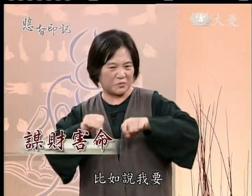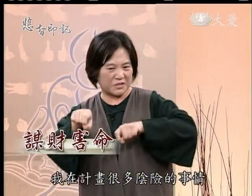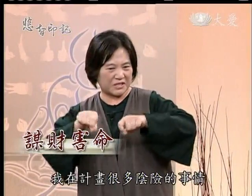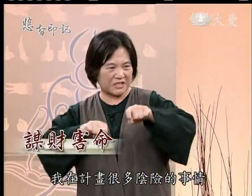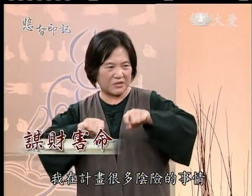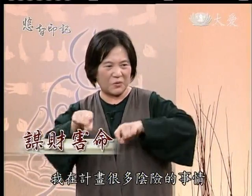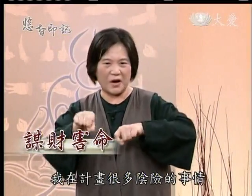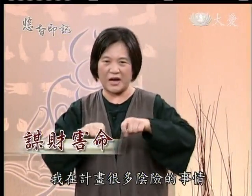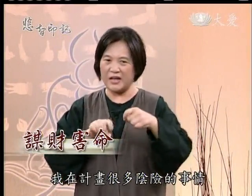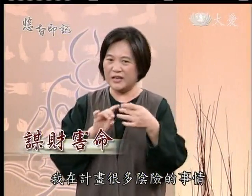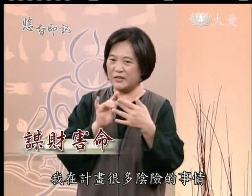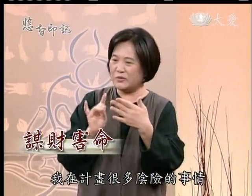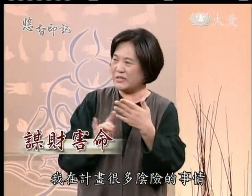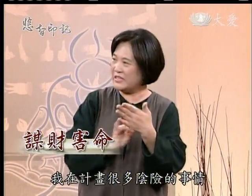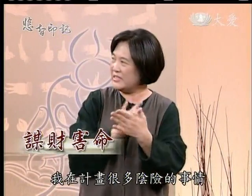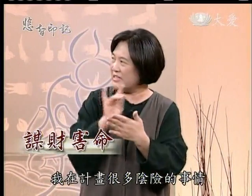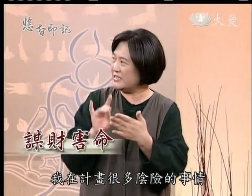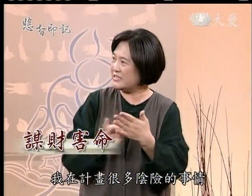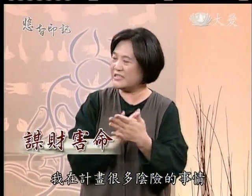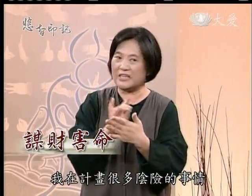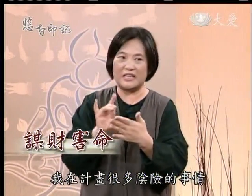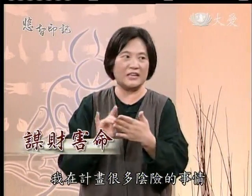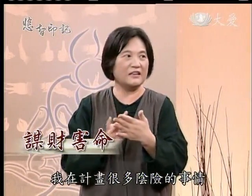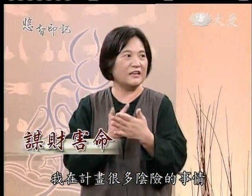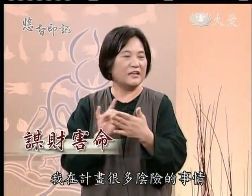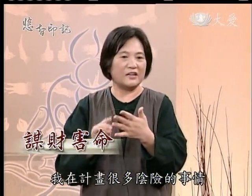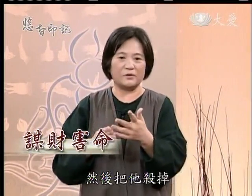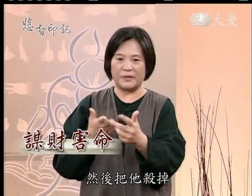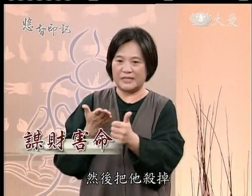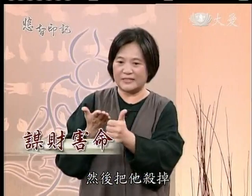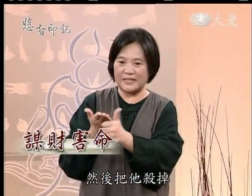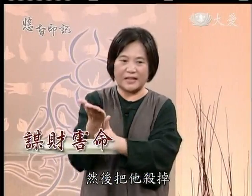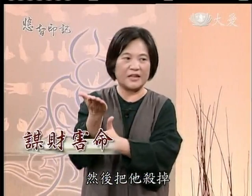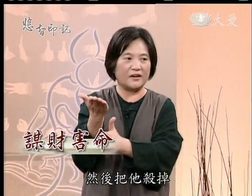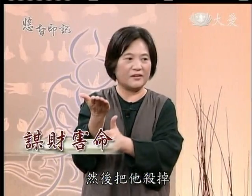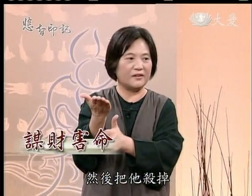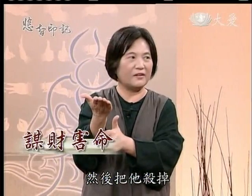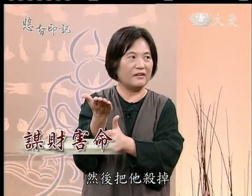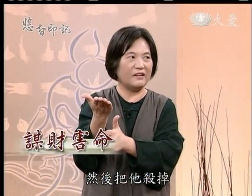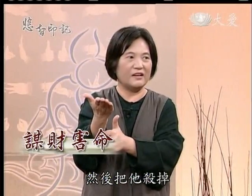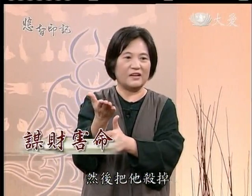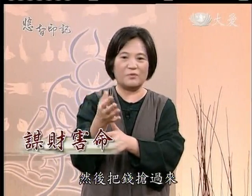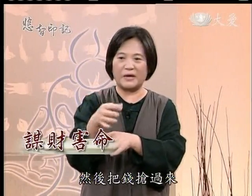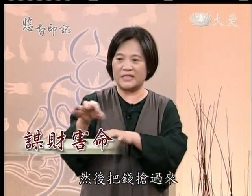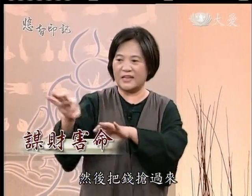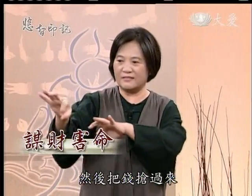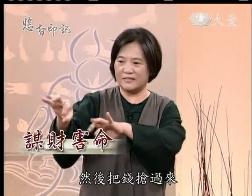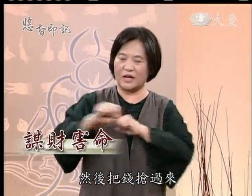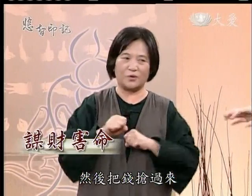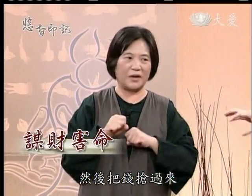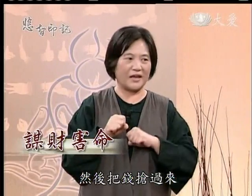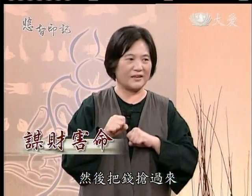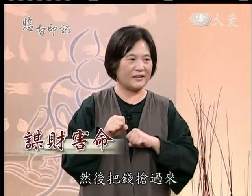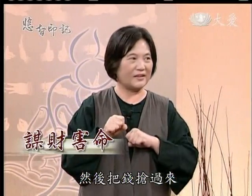我在计划很多阴险的事情，然后把它杀掉，然后把钱抢过来，